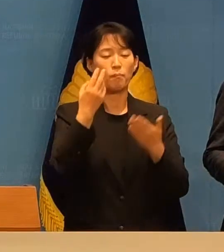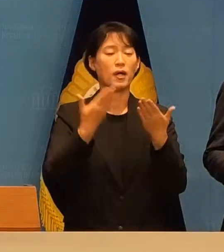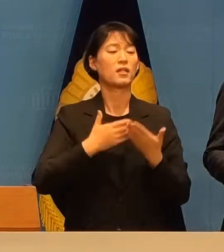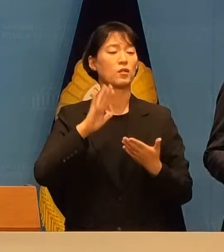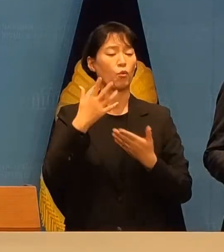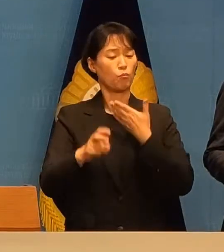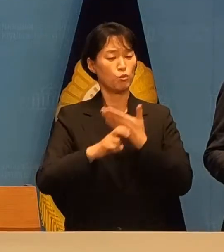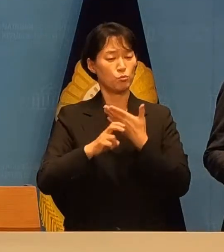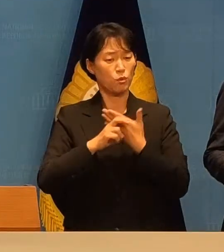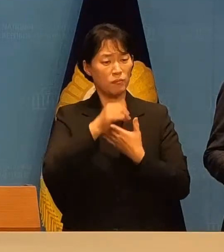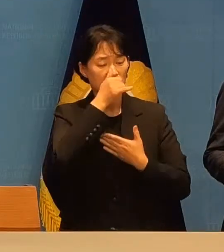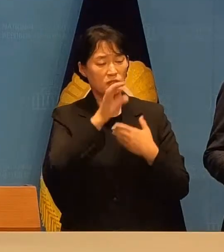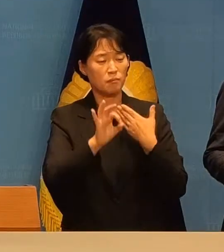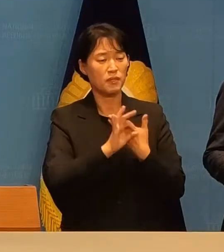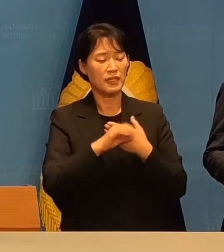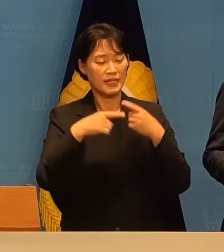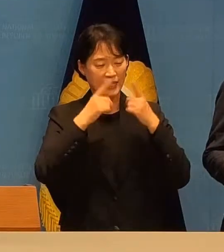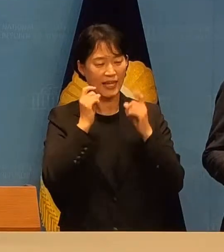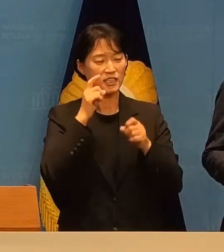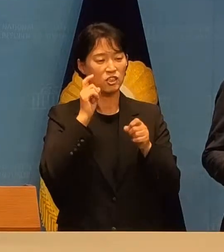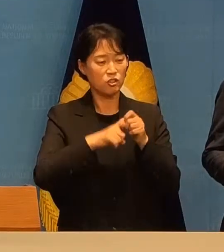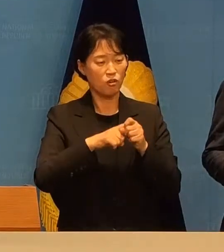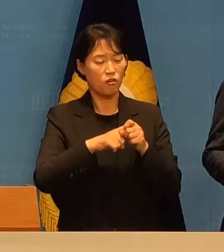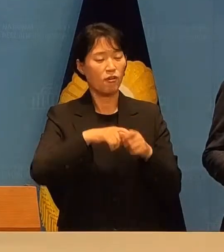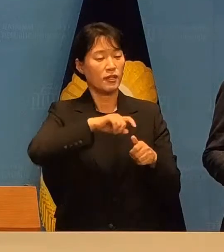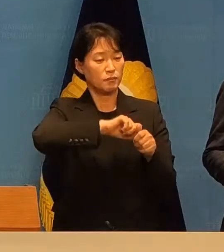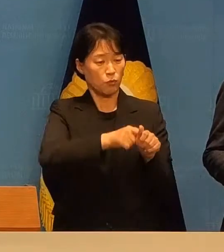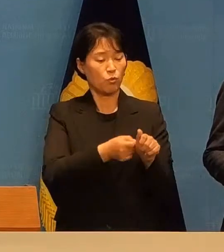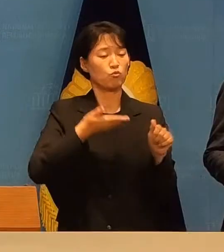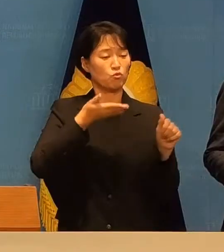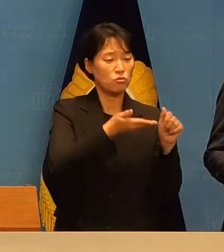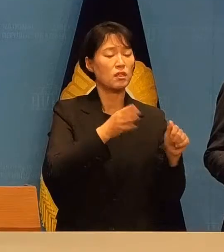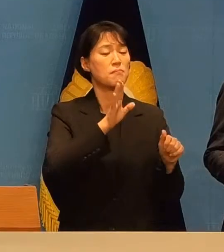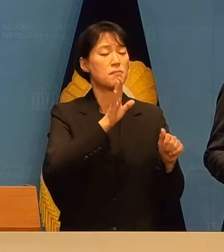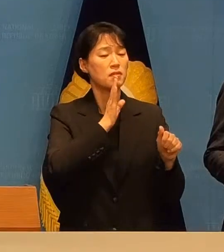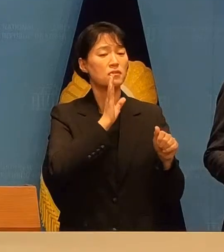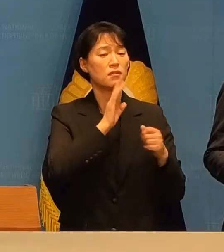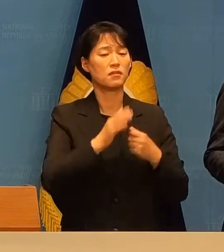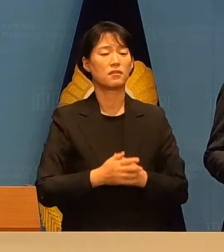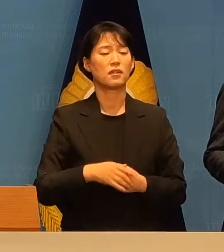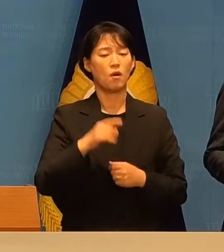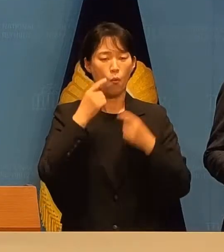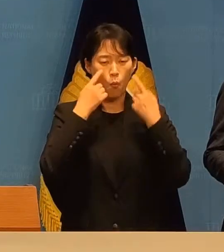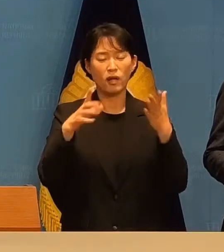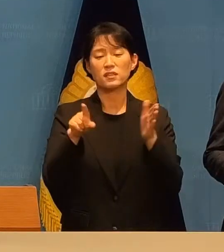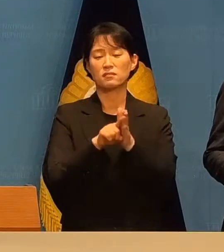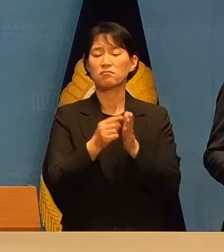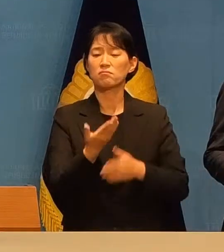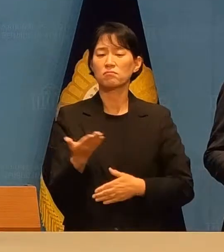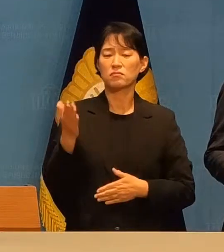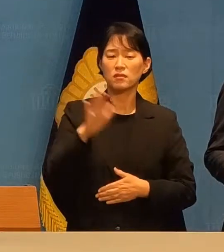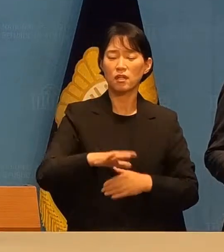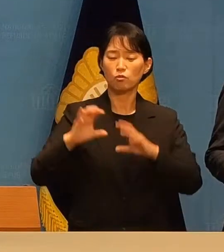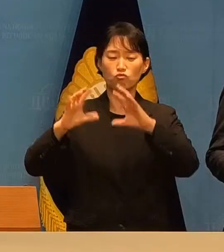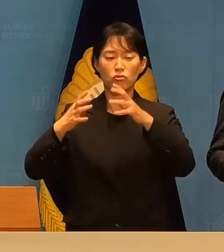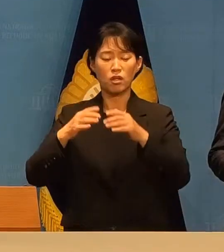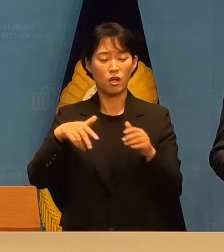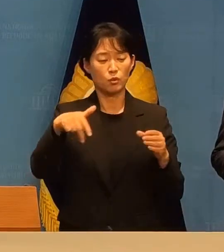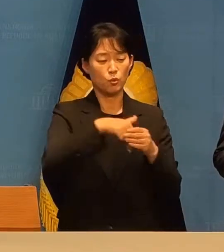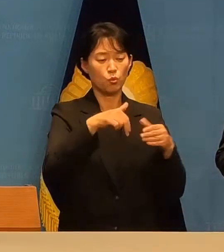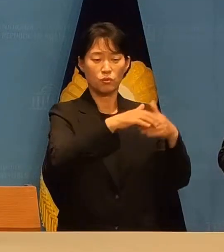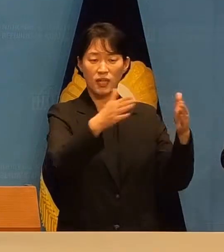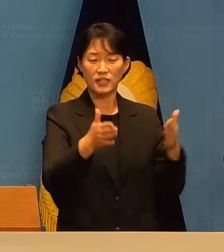불법 행위가 있다면 개인적 형사적 책임을 묻는 것이 마땅하다고 확신한다. 하지만 국가가